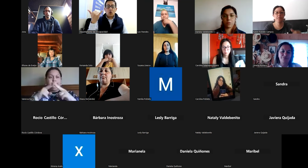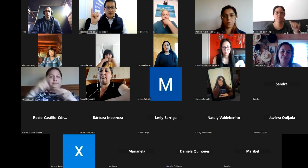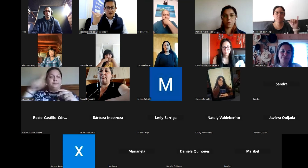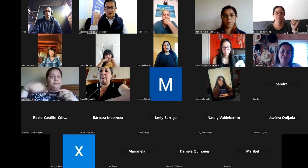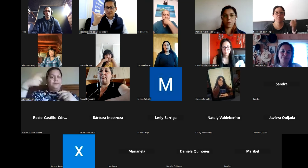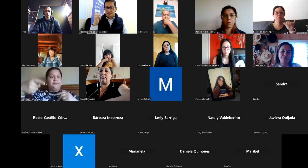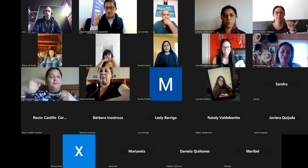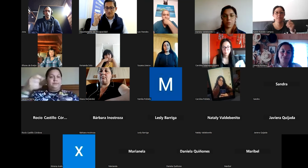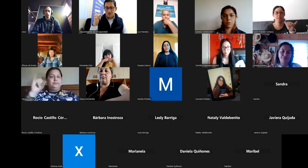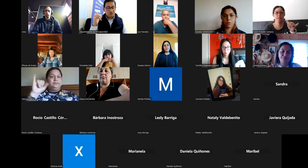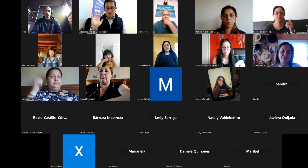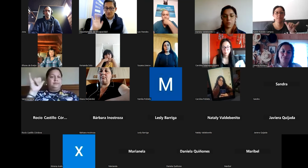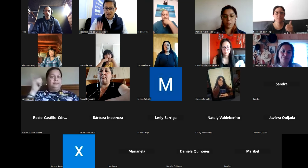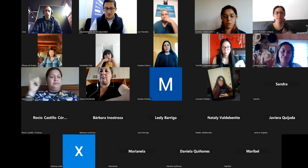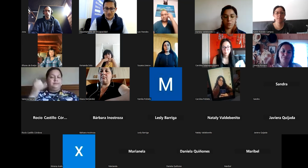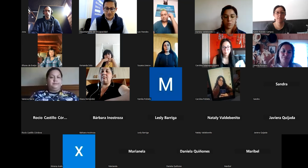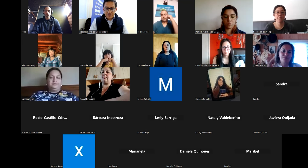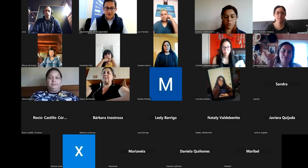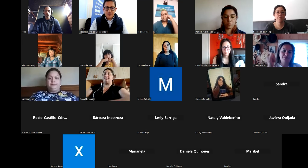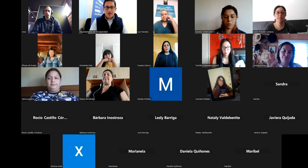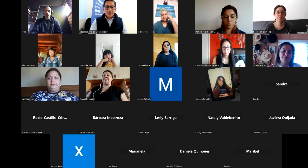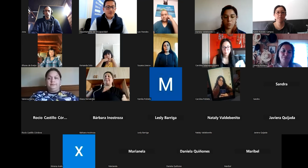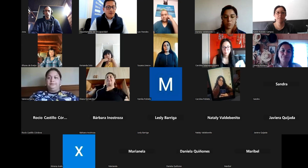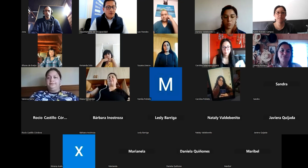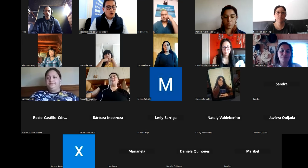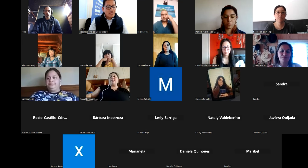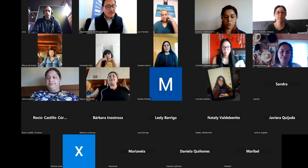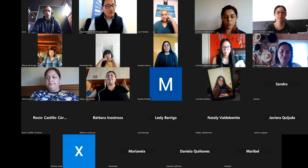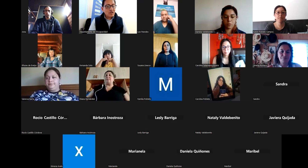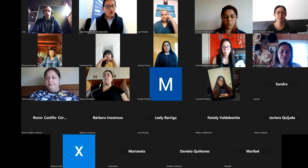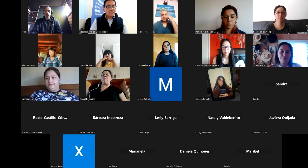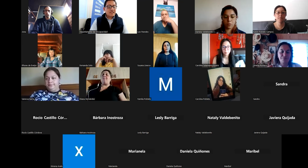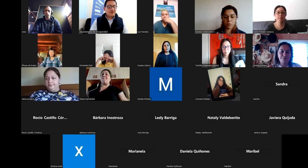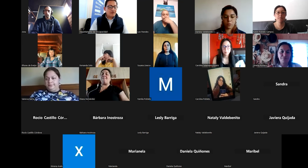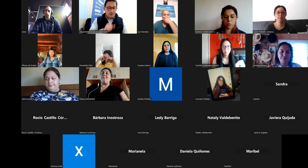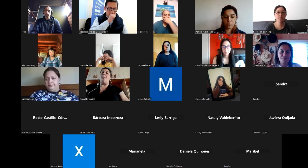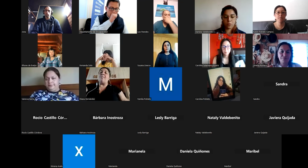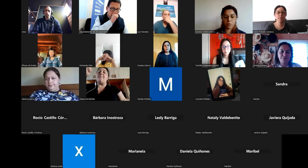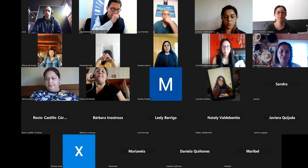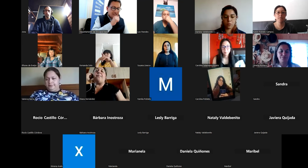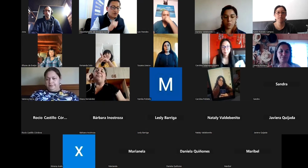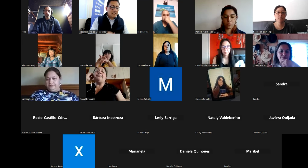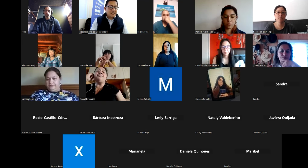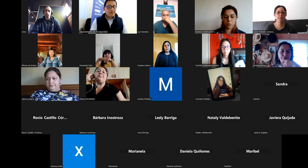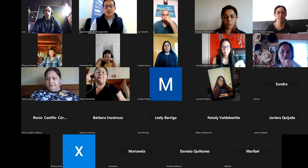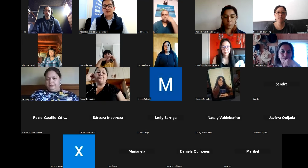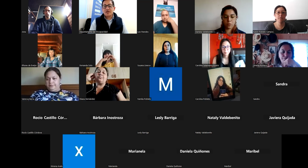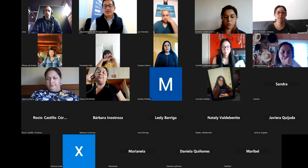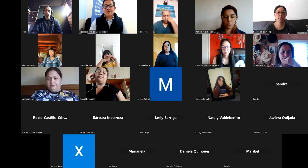jueves. ¿Ya? Así de sencillo. Hoy día vamos a aprovechar de ver si nos da el tiempo el